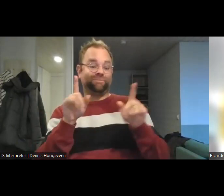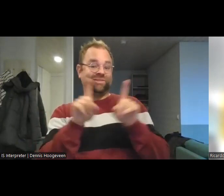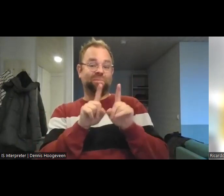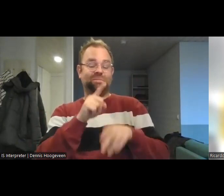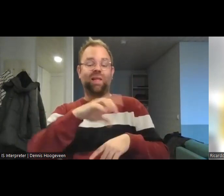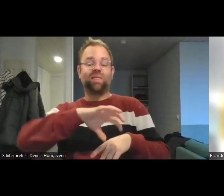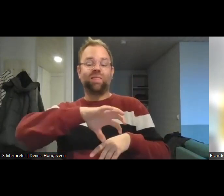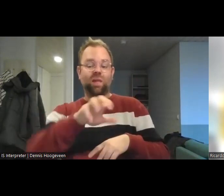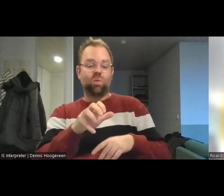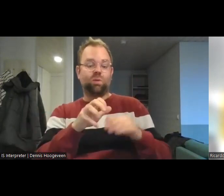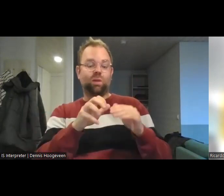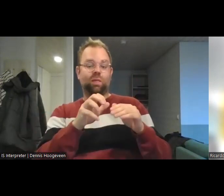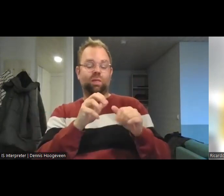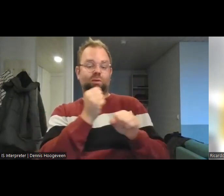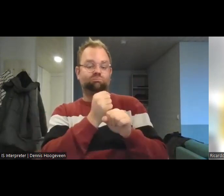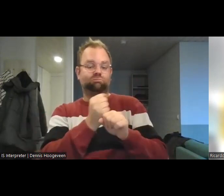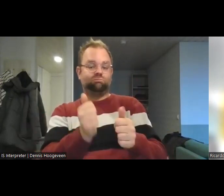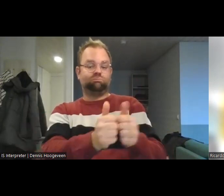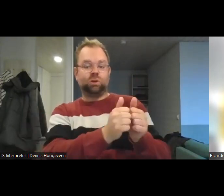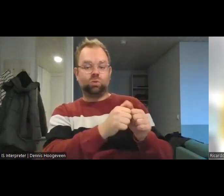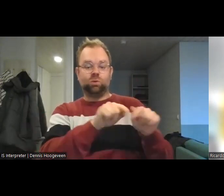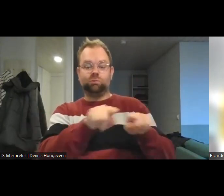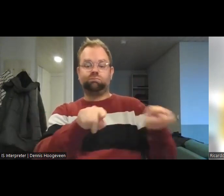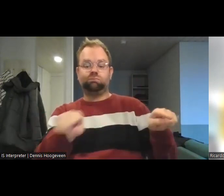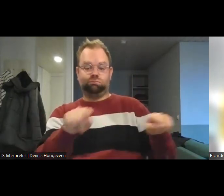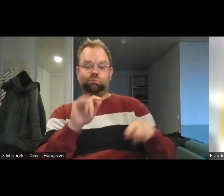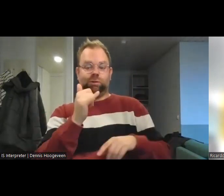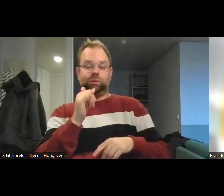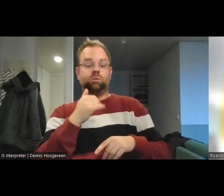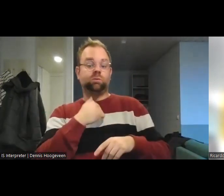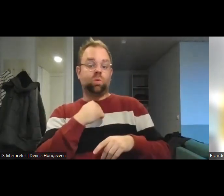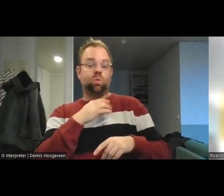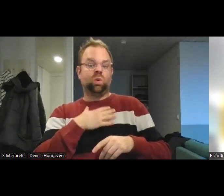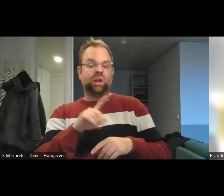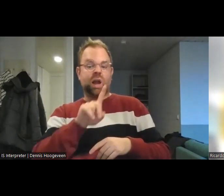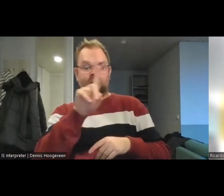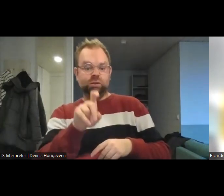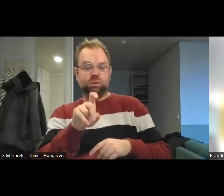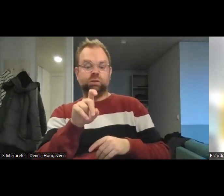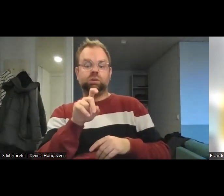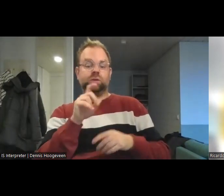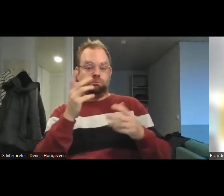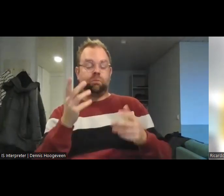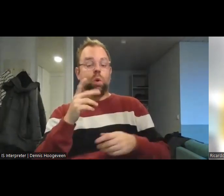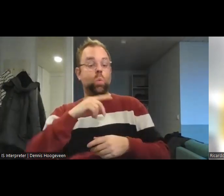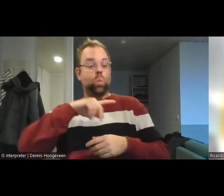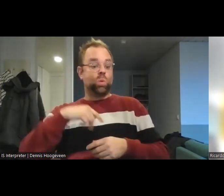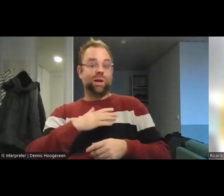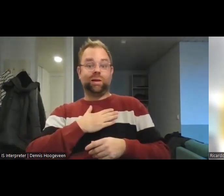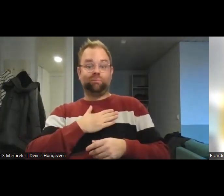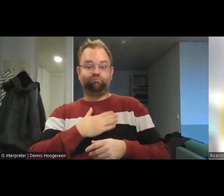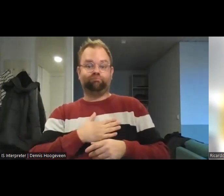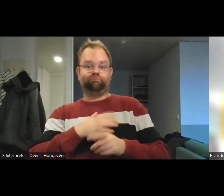Je pense que nous pouvons faire pression des deux côtés. Nous devons partager nos demandes au niveau national